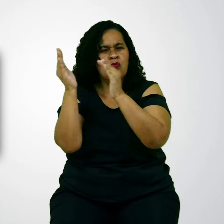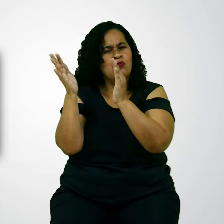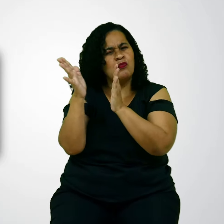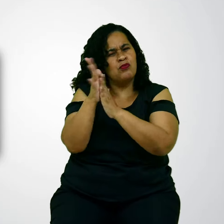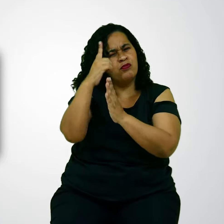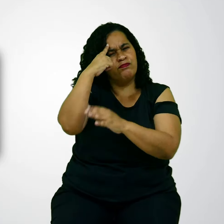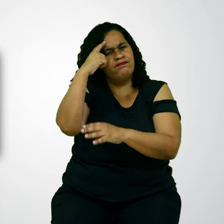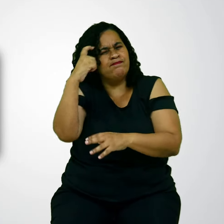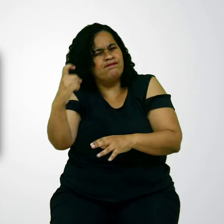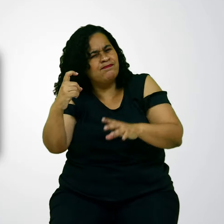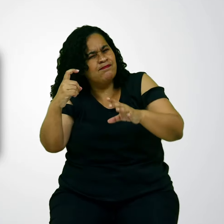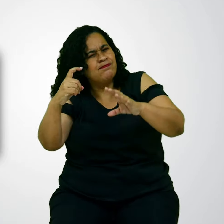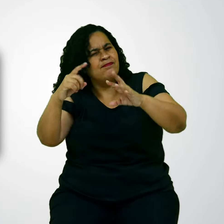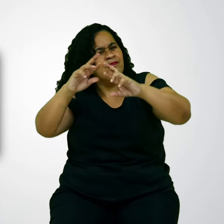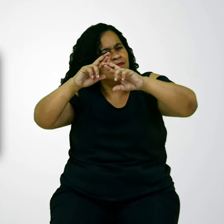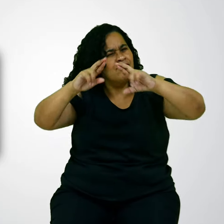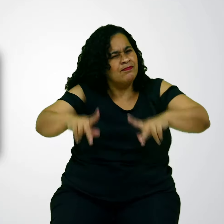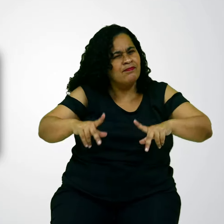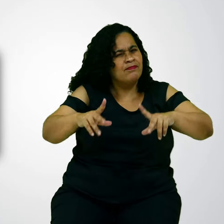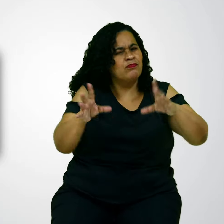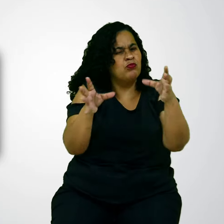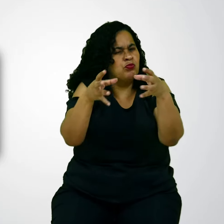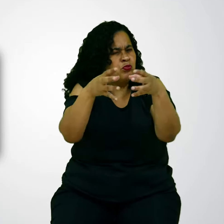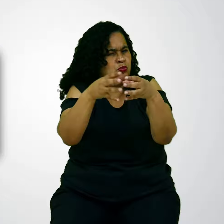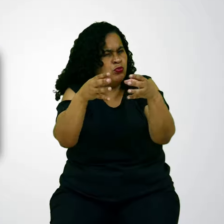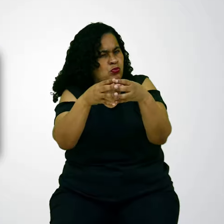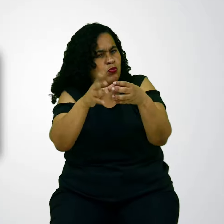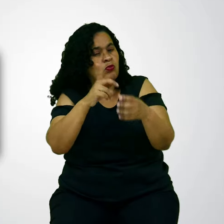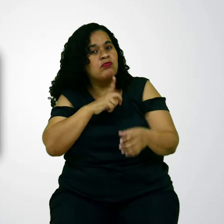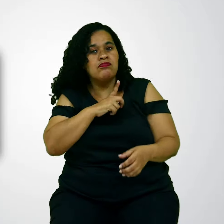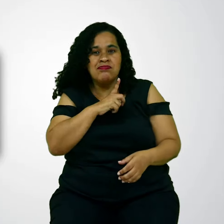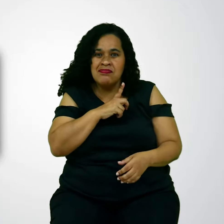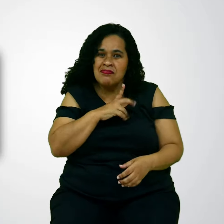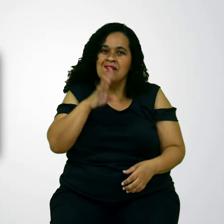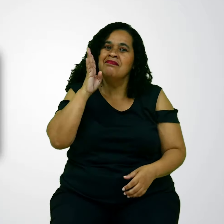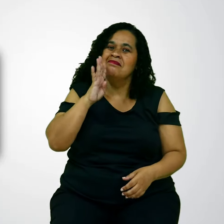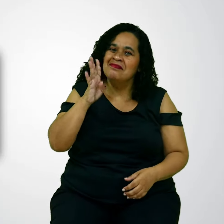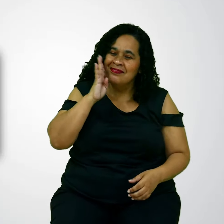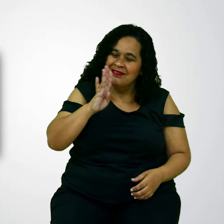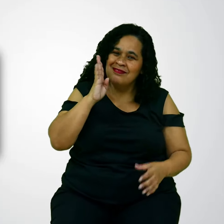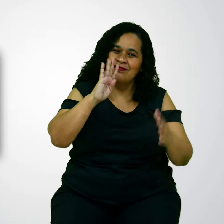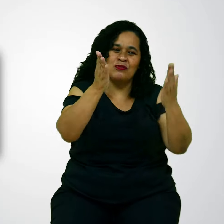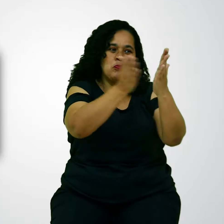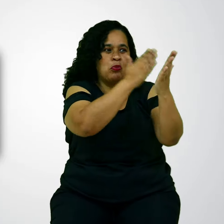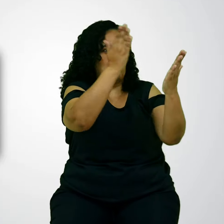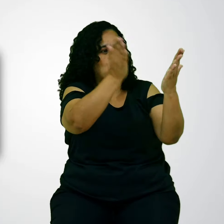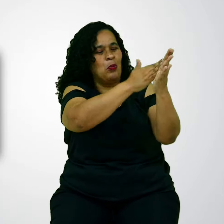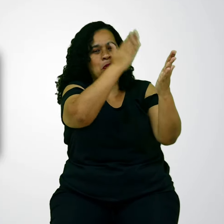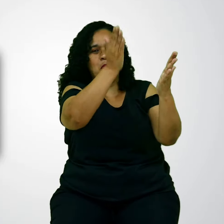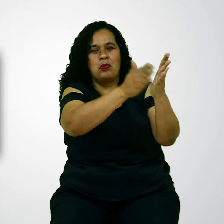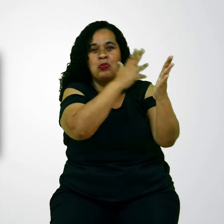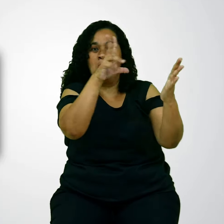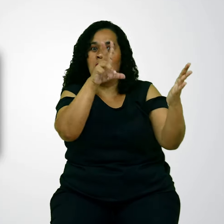de grupo. Lá tem muita coisa bacana, eu já te convido a ir lá, dar uma folheada. Esse hino, ele